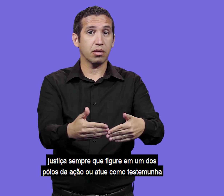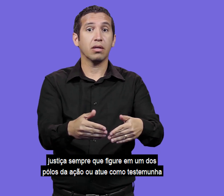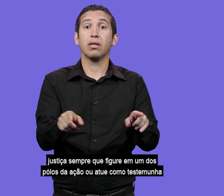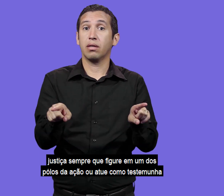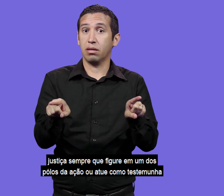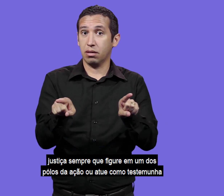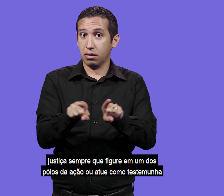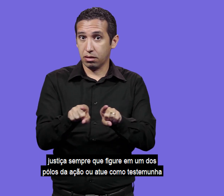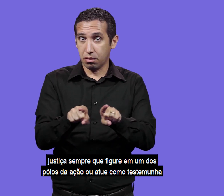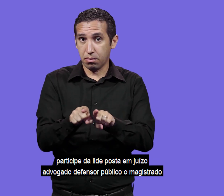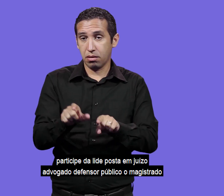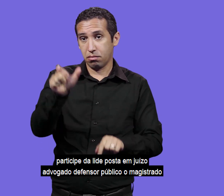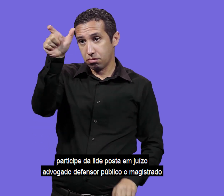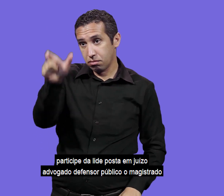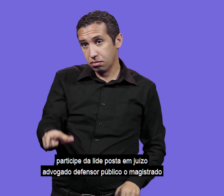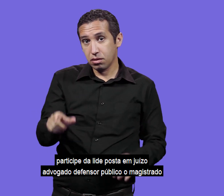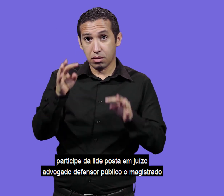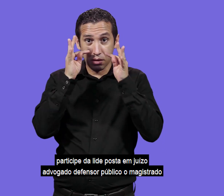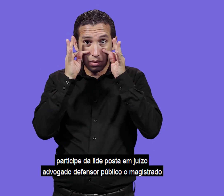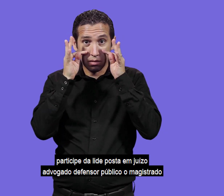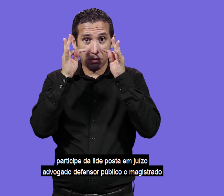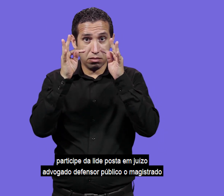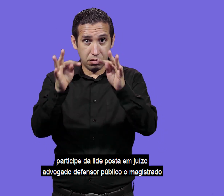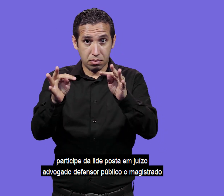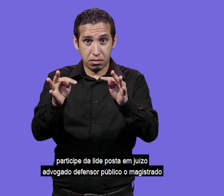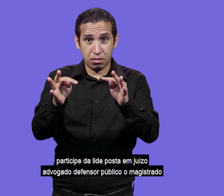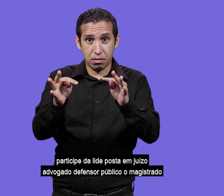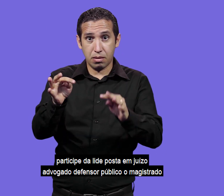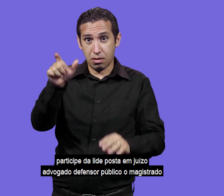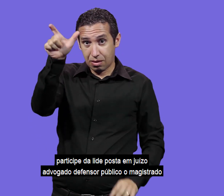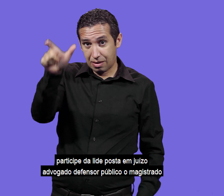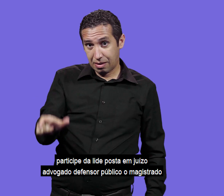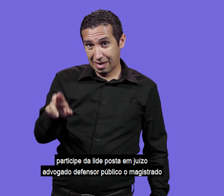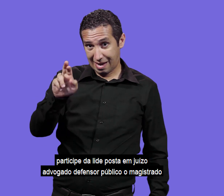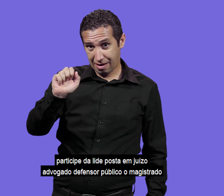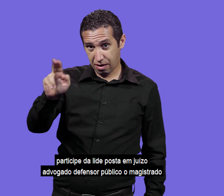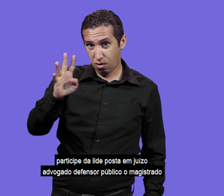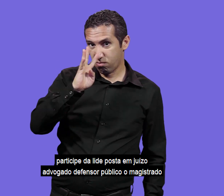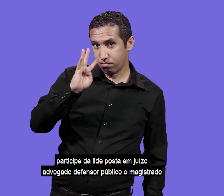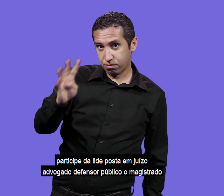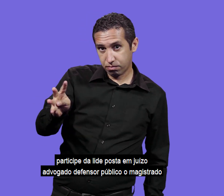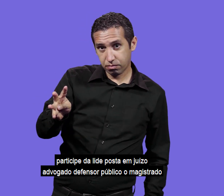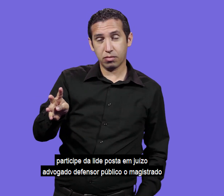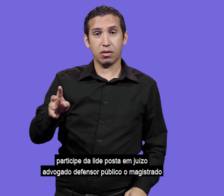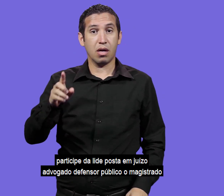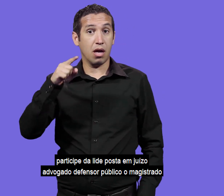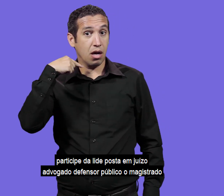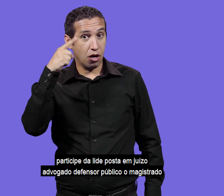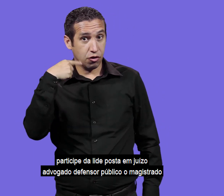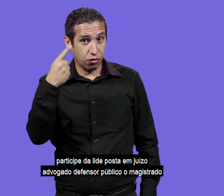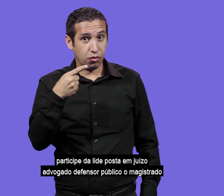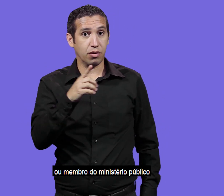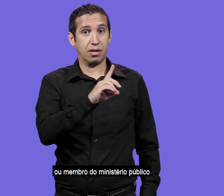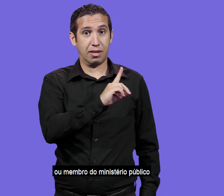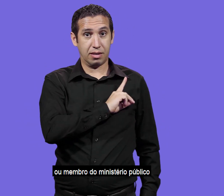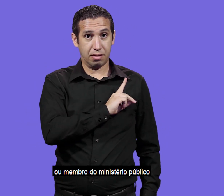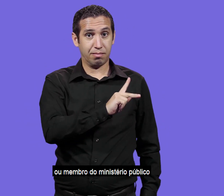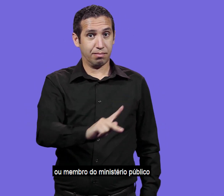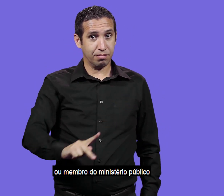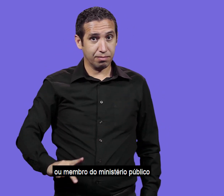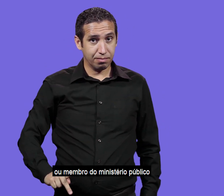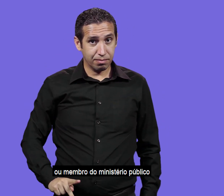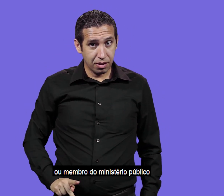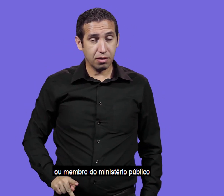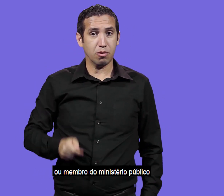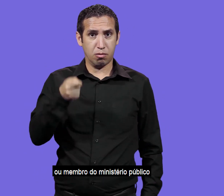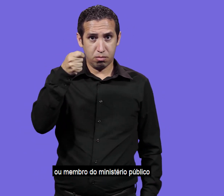atue como testemunha, partícipe da lide posta em juízo, advogado, defensor público, magistrado